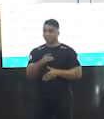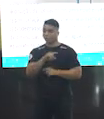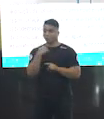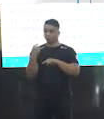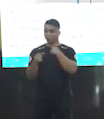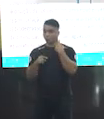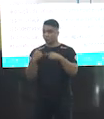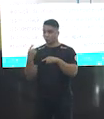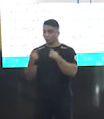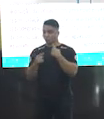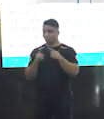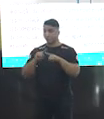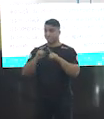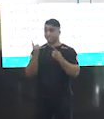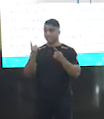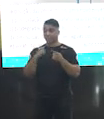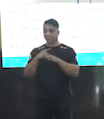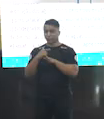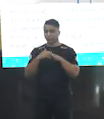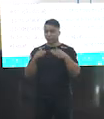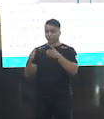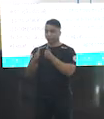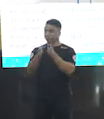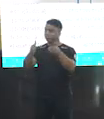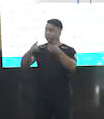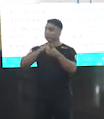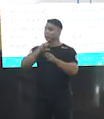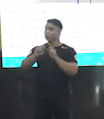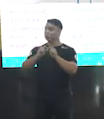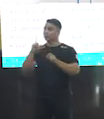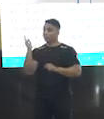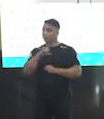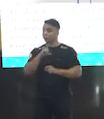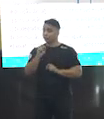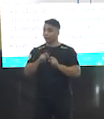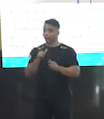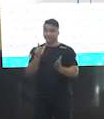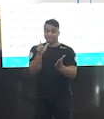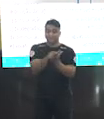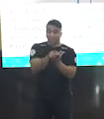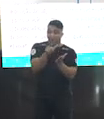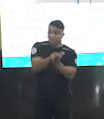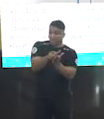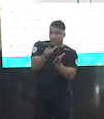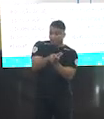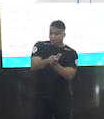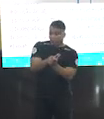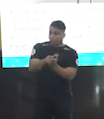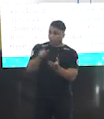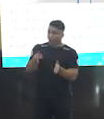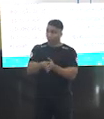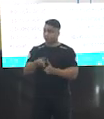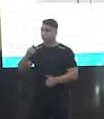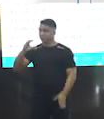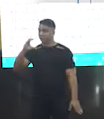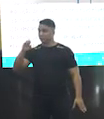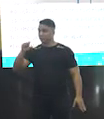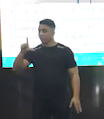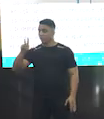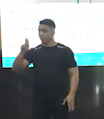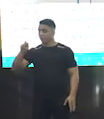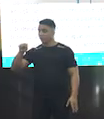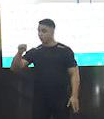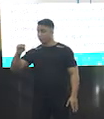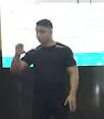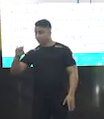Alguns quilômetros adiante, instalou-se uma fábrica de papel e celulose, que